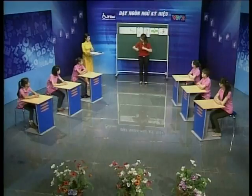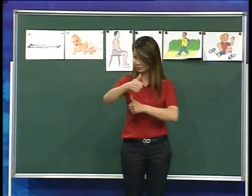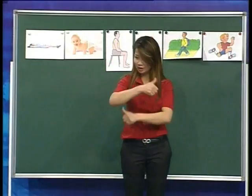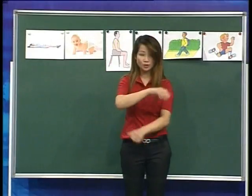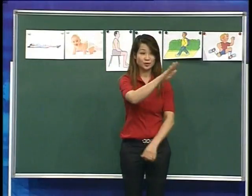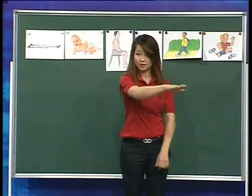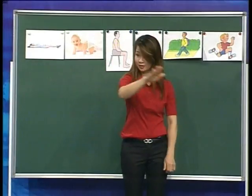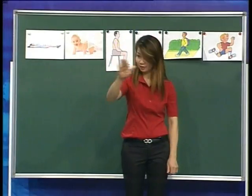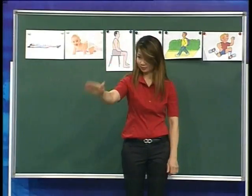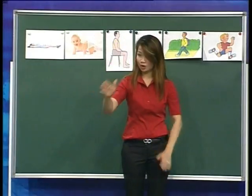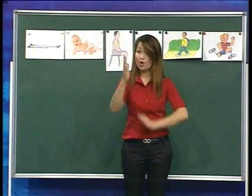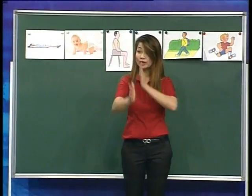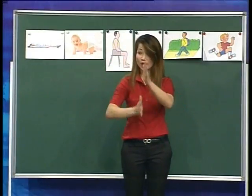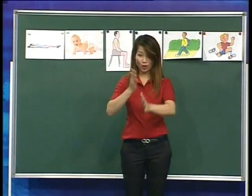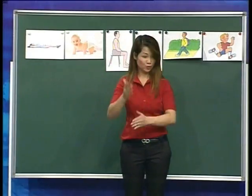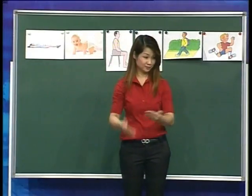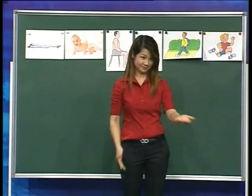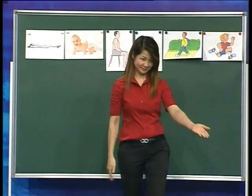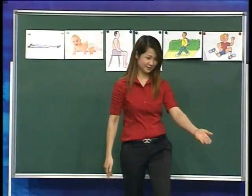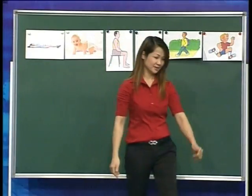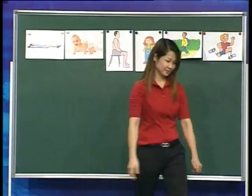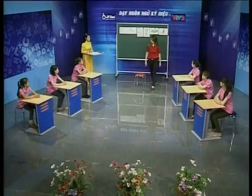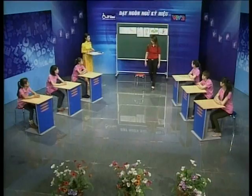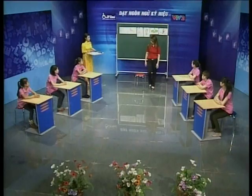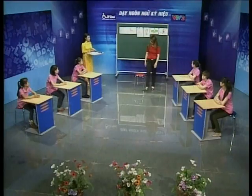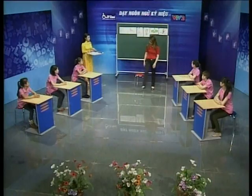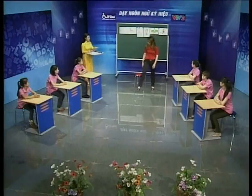Bây giờ cô sẽ làm hành động Còn các em thì sẽ làm ký hiệu cho cô xem nhé